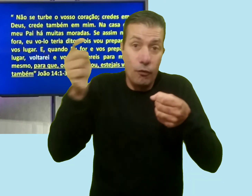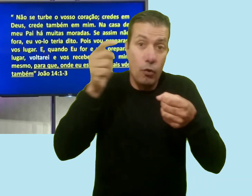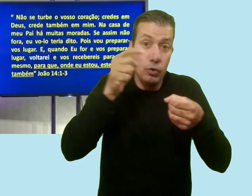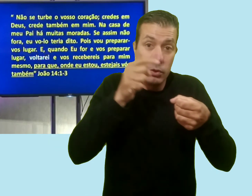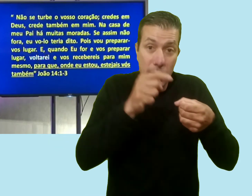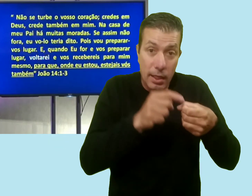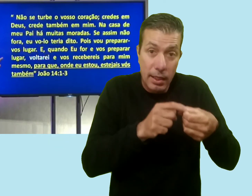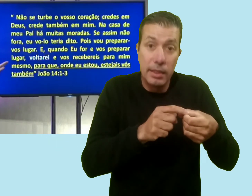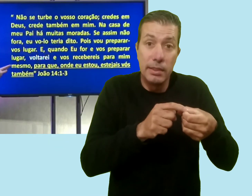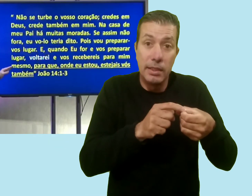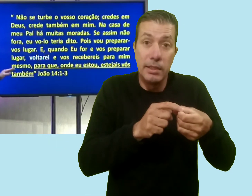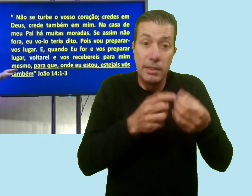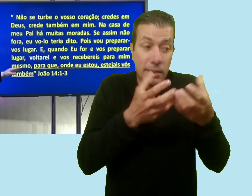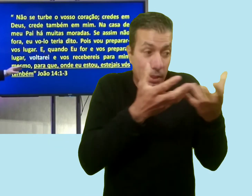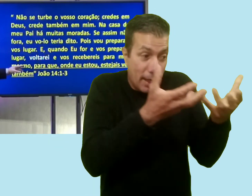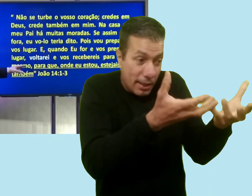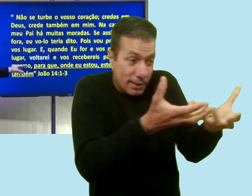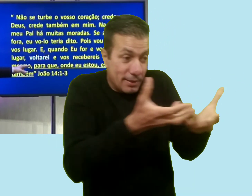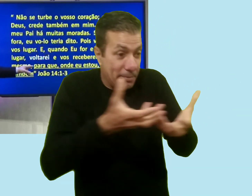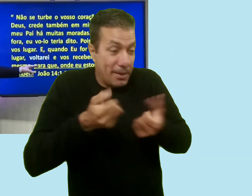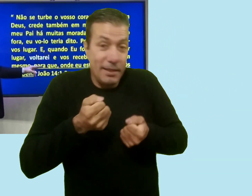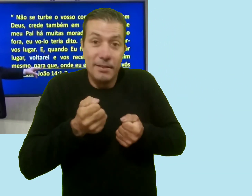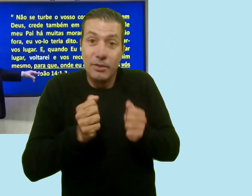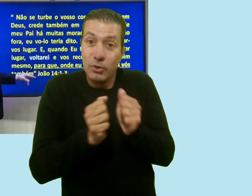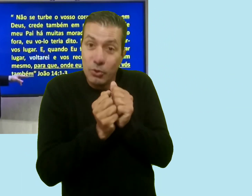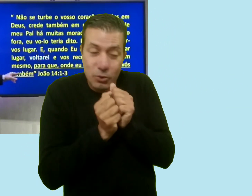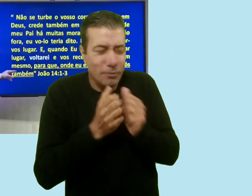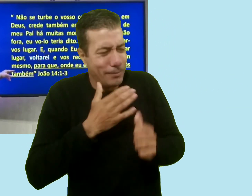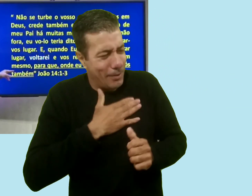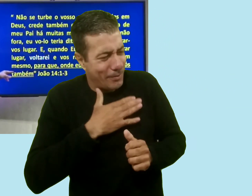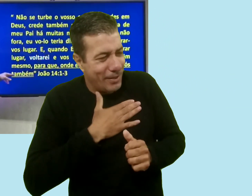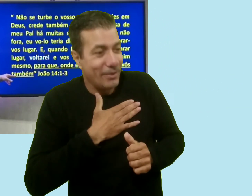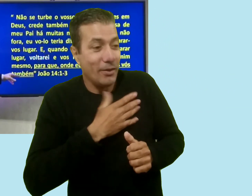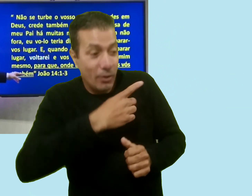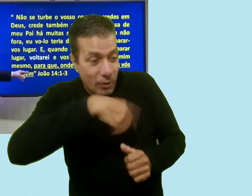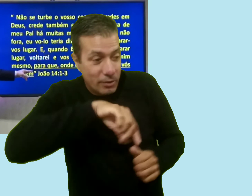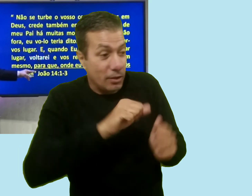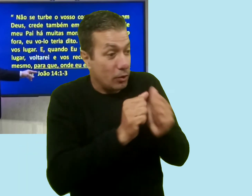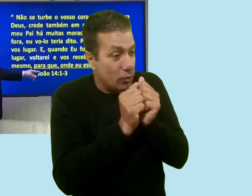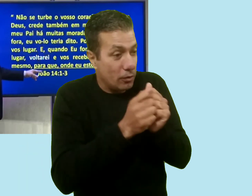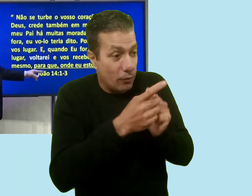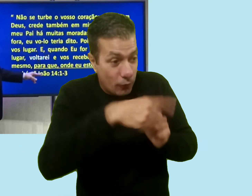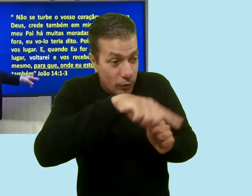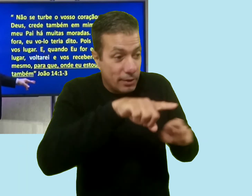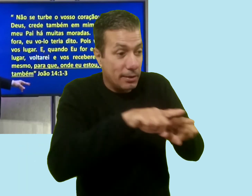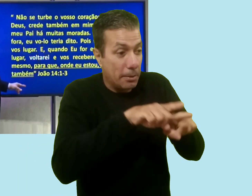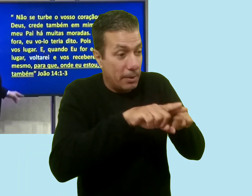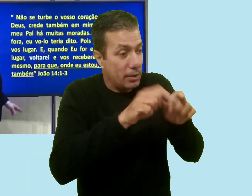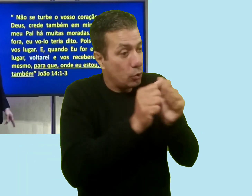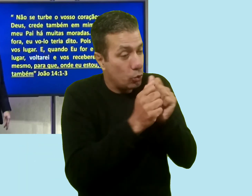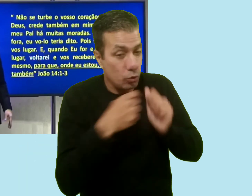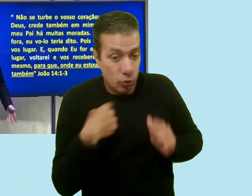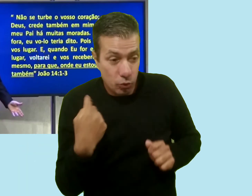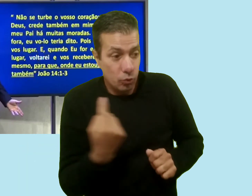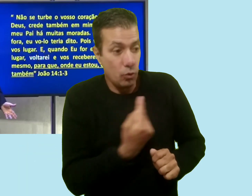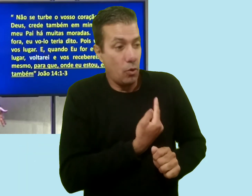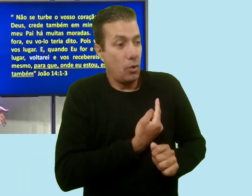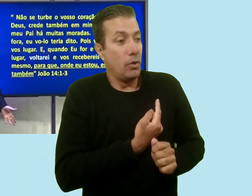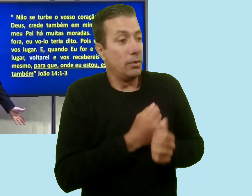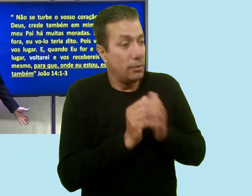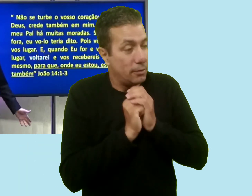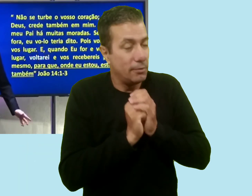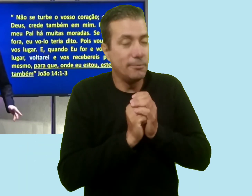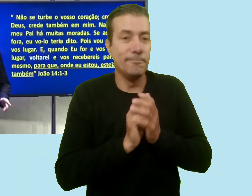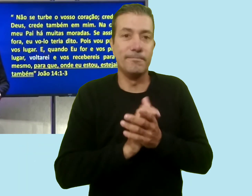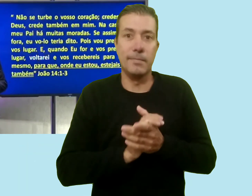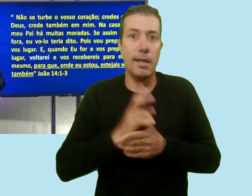lugar, voltarei e vos receberei para mim mesmo, para que onde eu estou, estejais vós também.